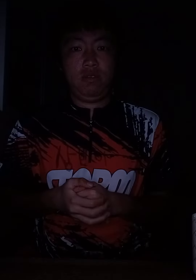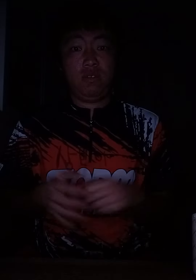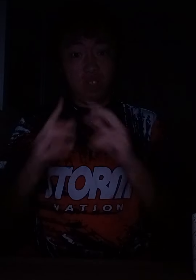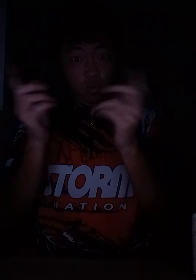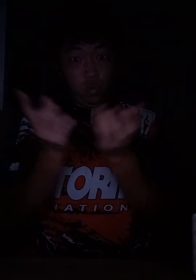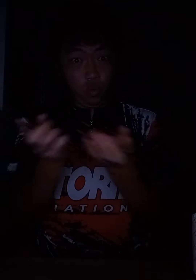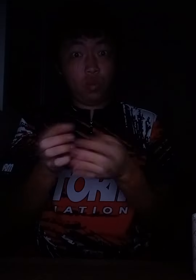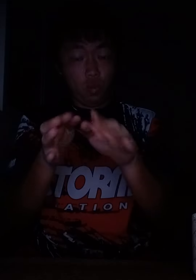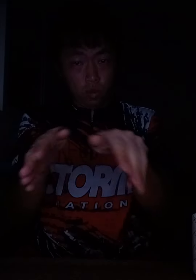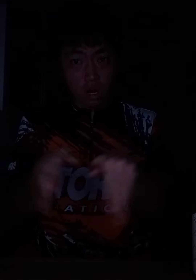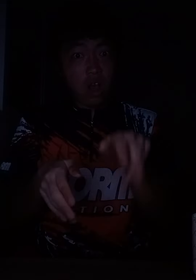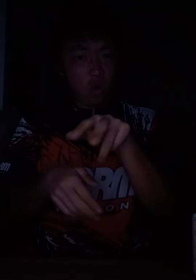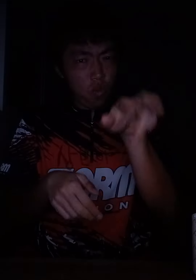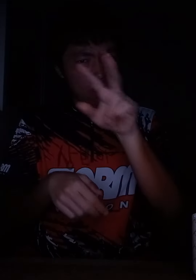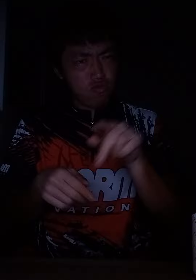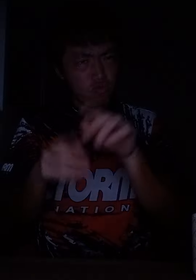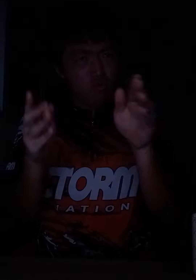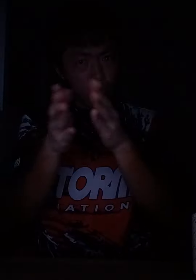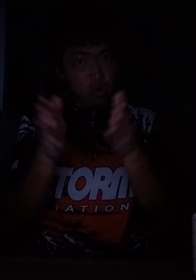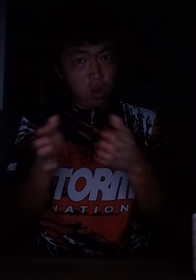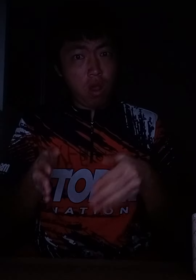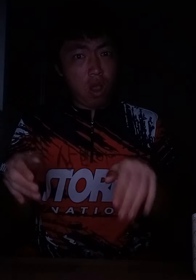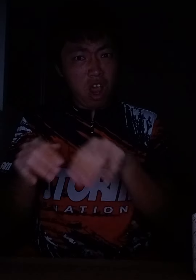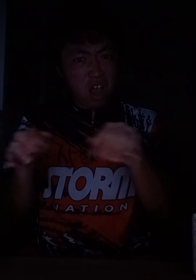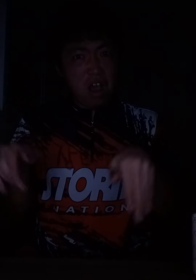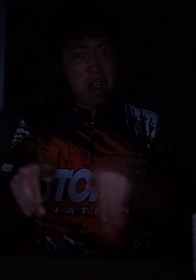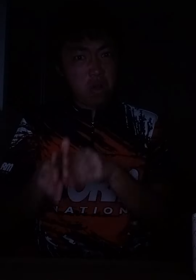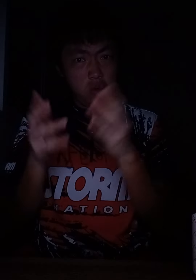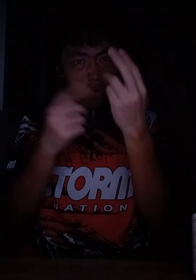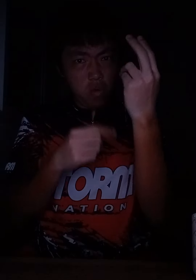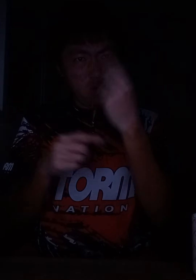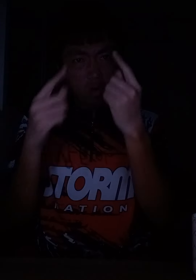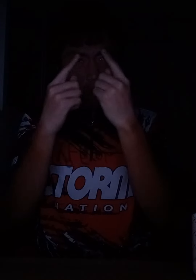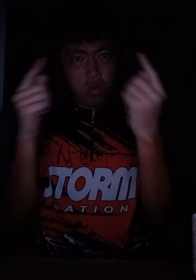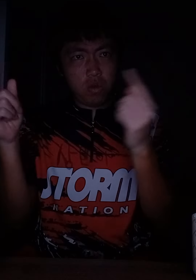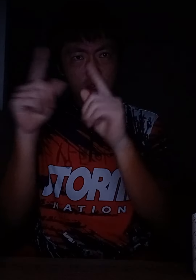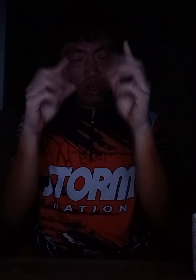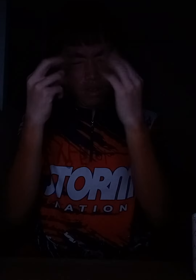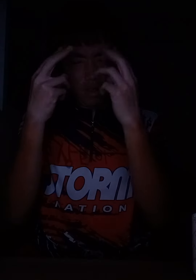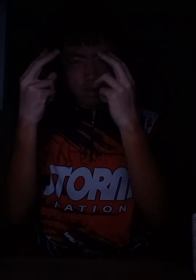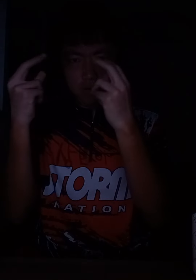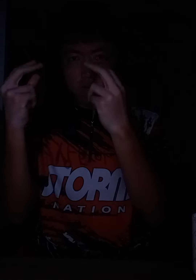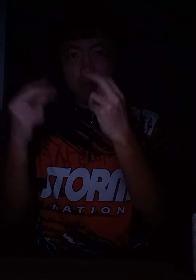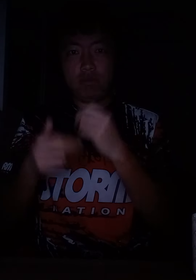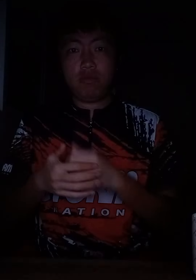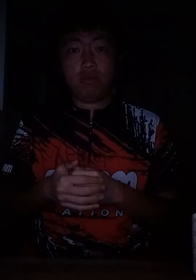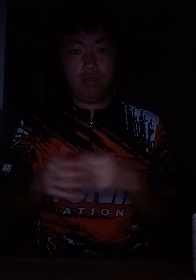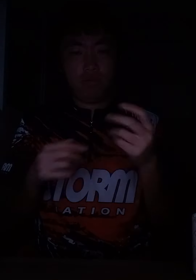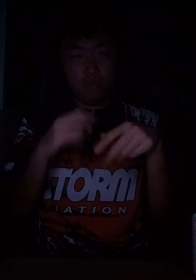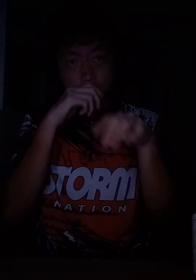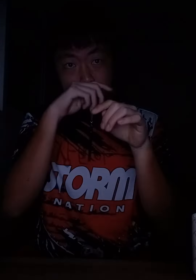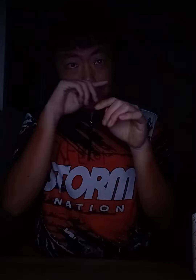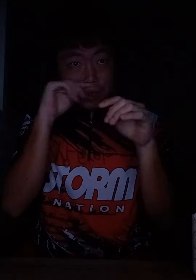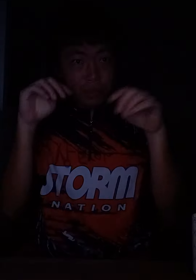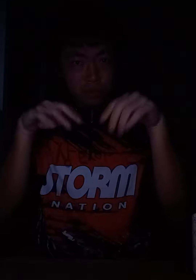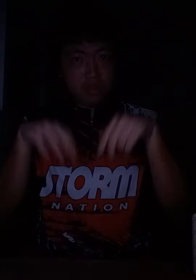강남역 한복판 3층 건물부터 거리 전체가 마치 화려한 조명을 켜놓은 것처럼 깜빡입니다. 115년 만에 집중호우로 서울